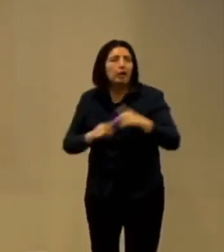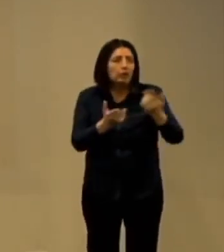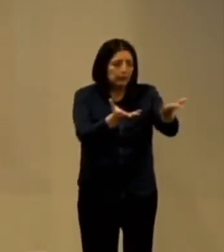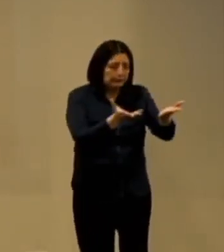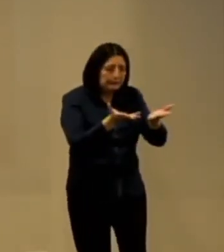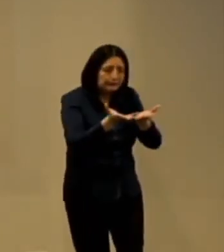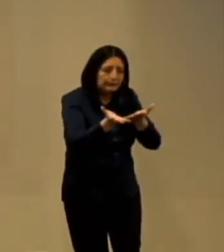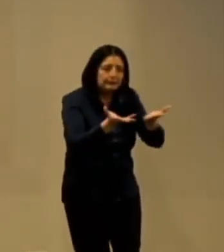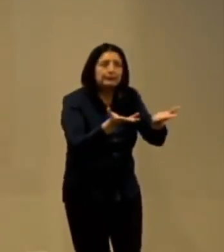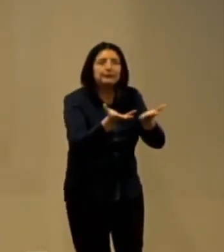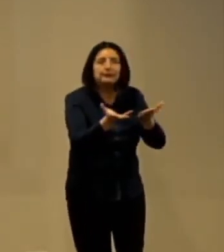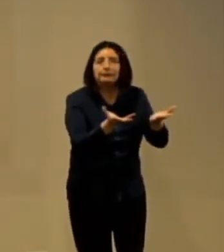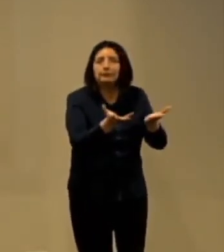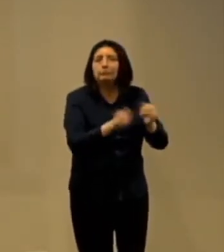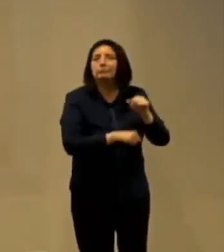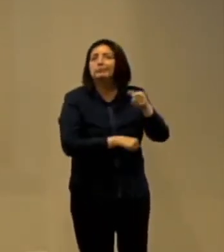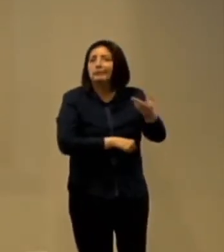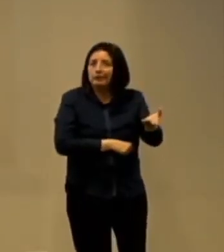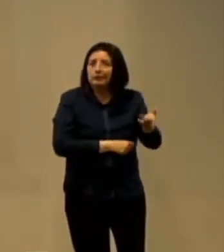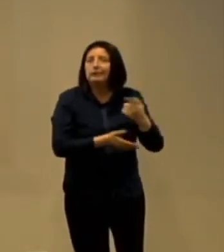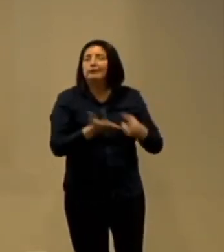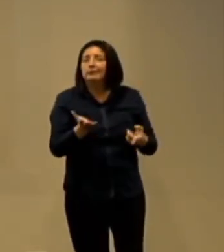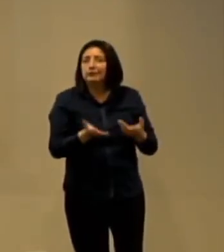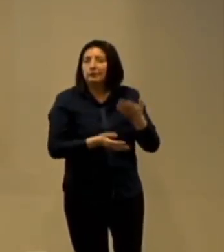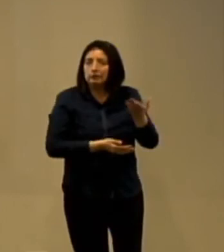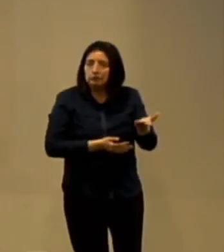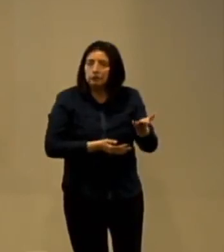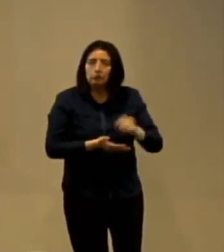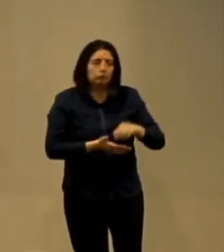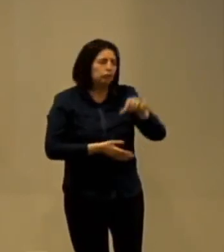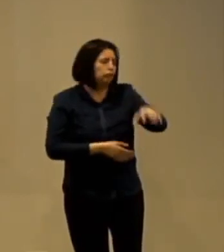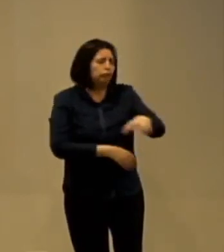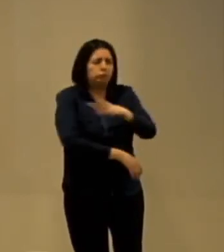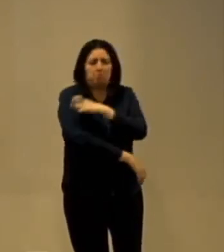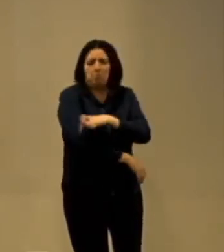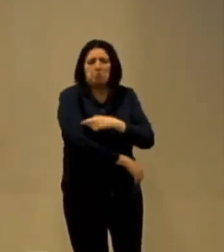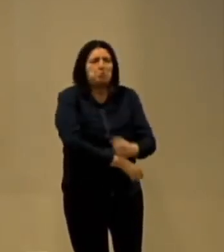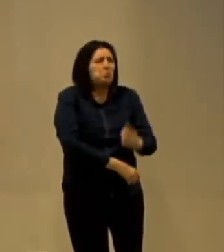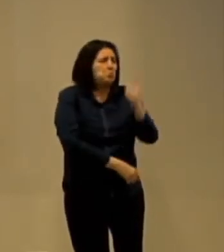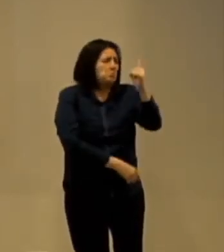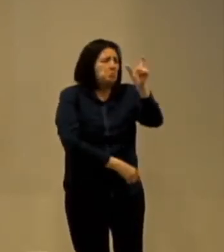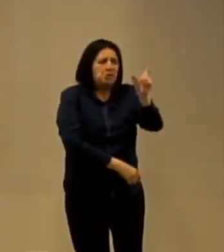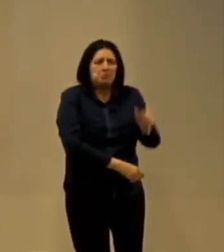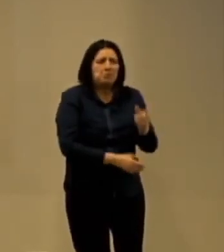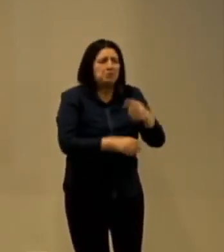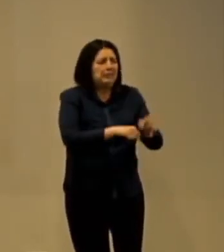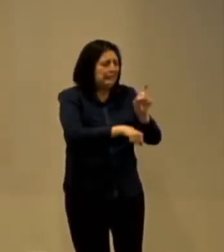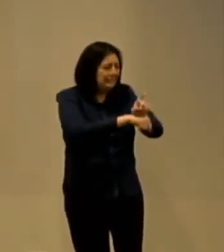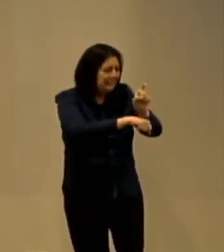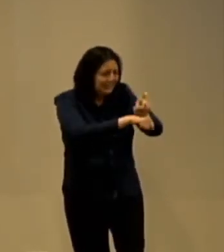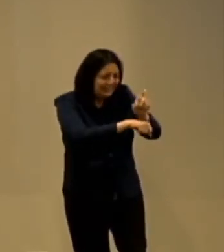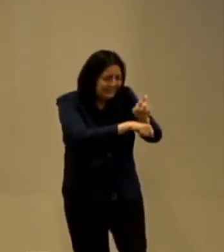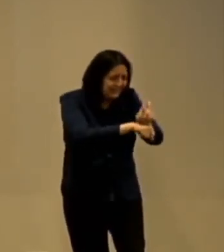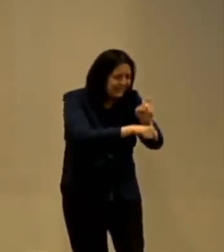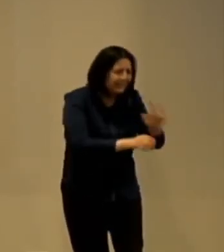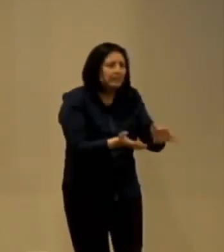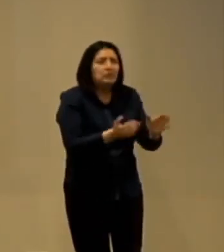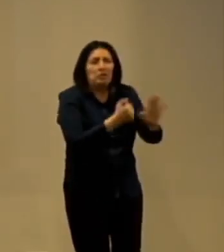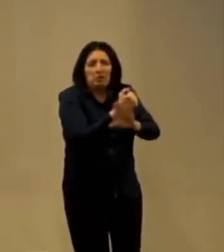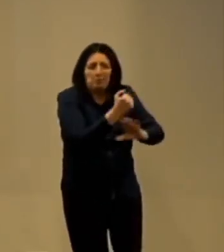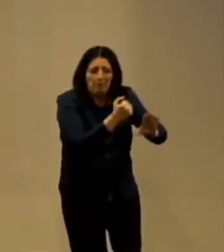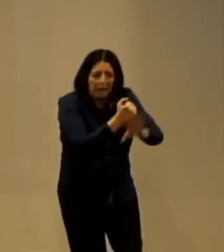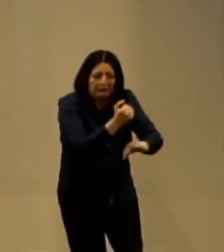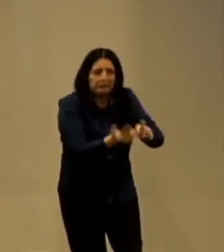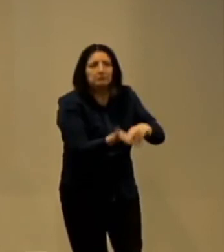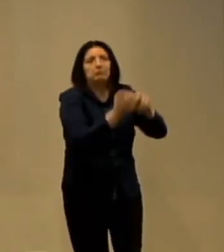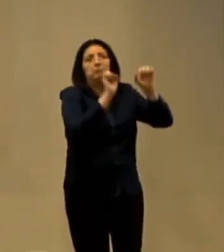servicios. Y la cartera de servicios, es decir, hasta un puesto de salud con un técnico, enseñándole nociones básicas de rehabilitación, lo